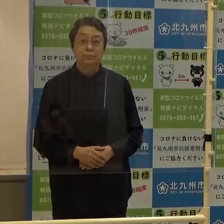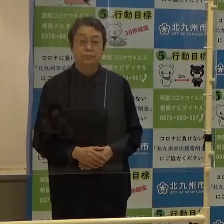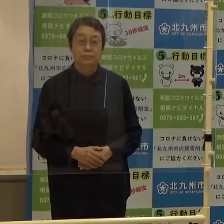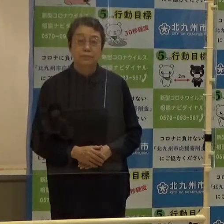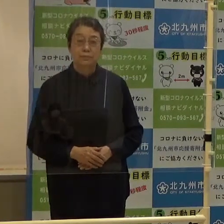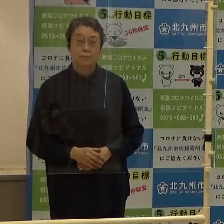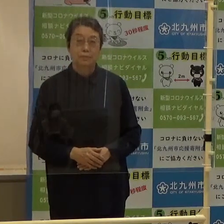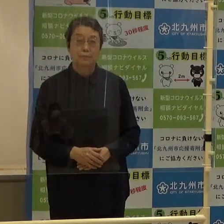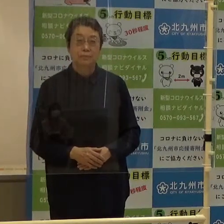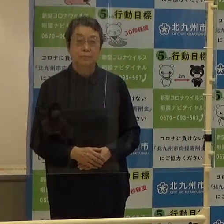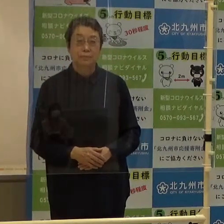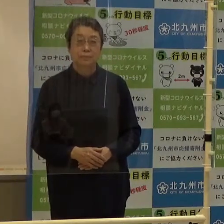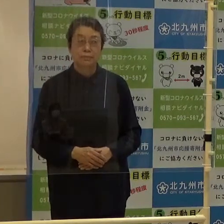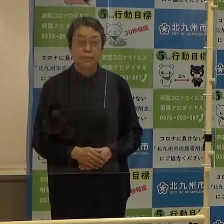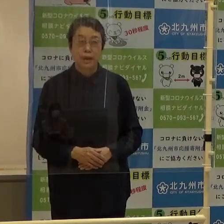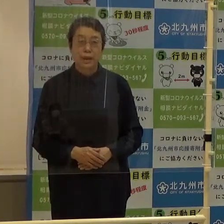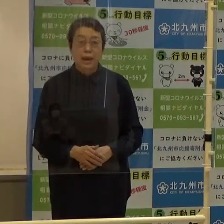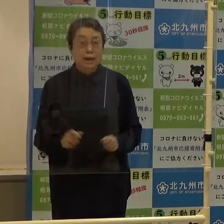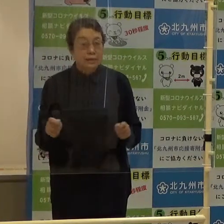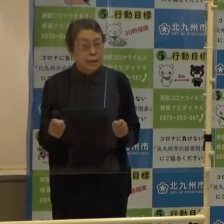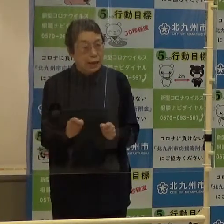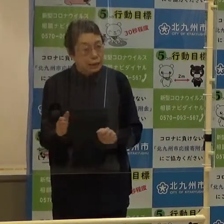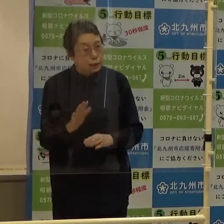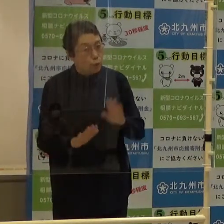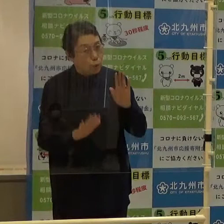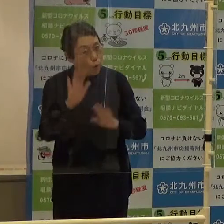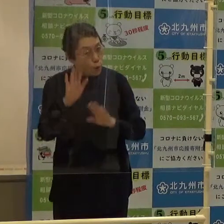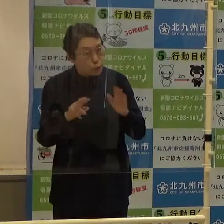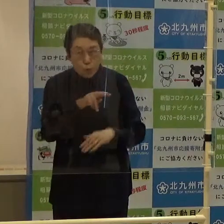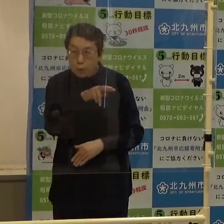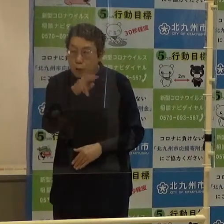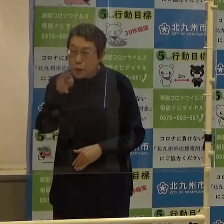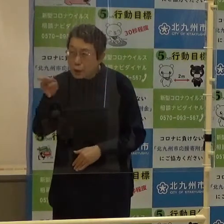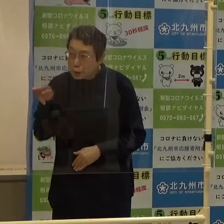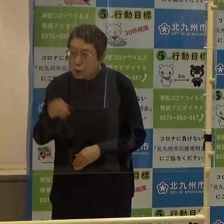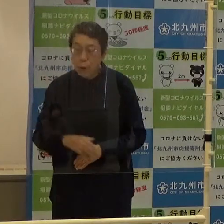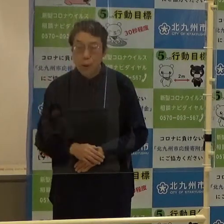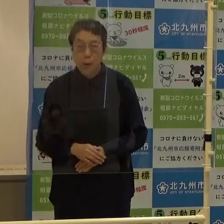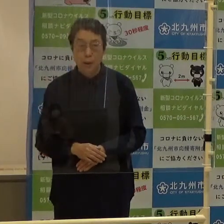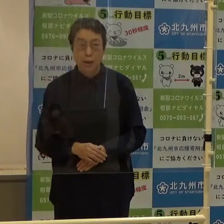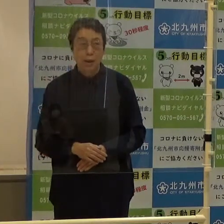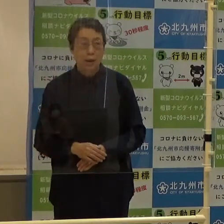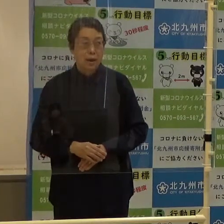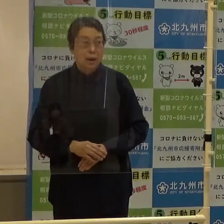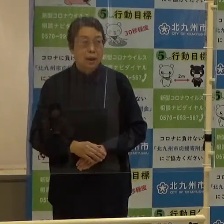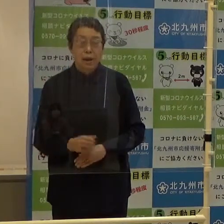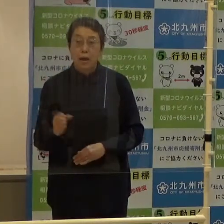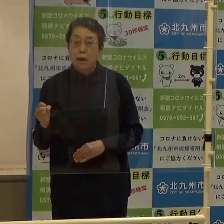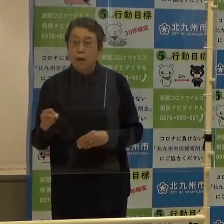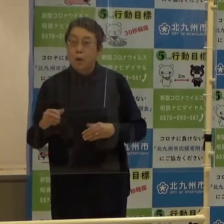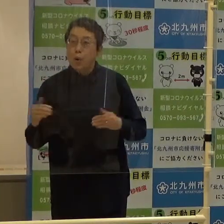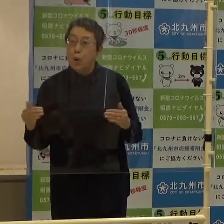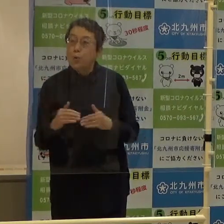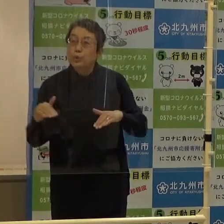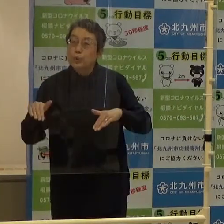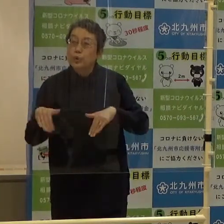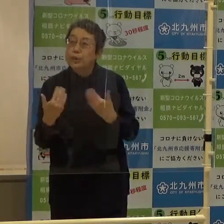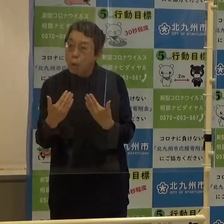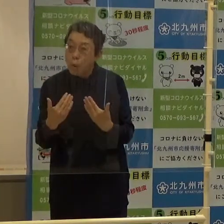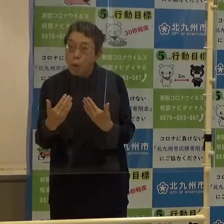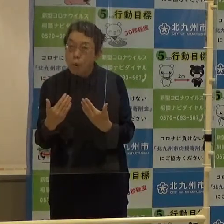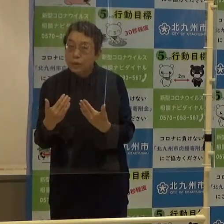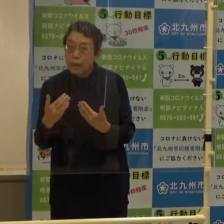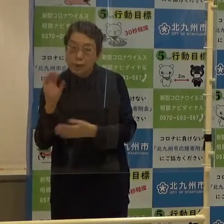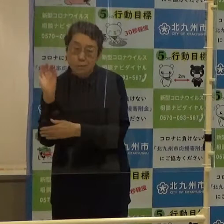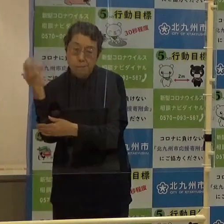この直近の状況を見ますと、また交通事故を起こされて、救急搬送され